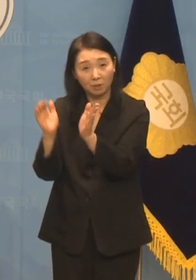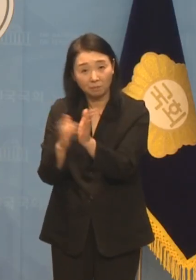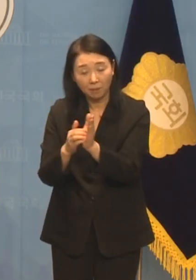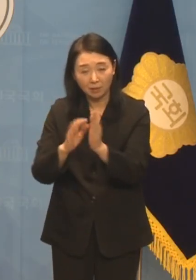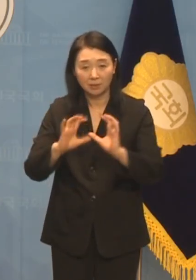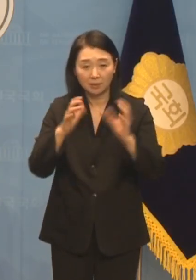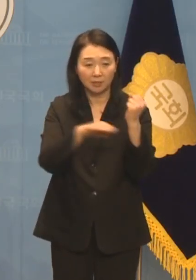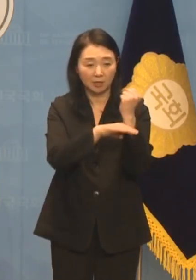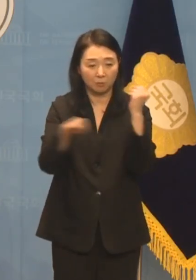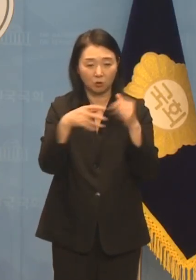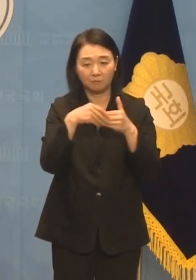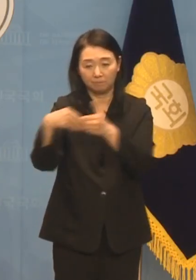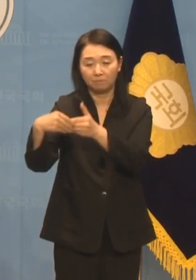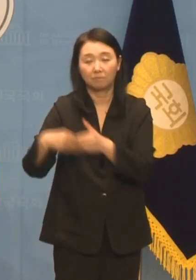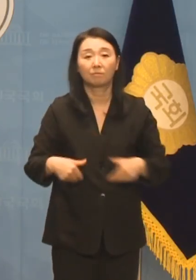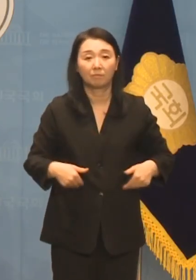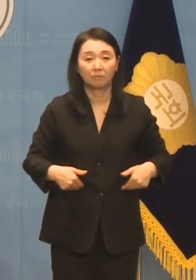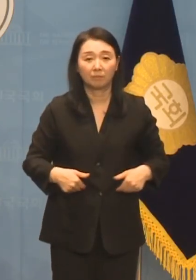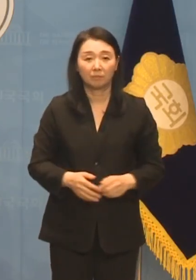표준을 선도할 수 있어야 합니다.